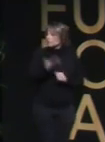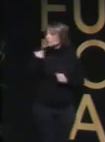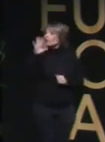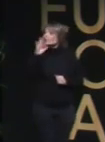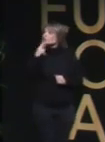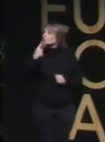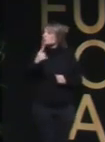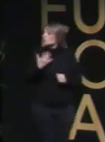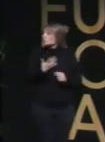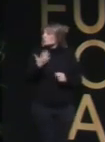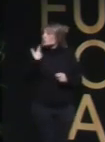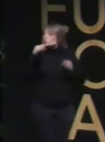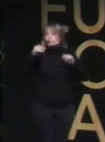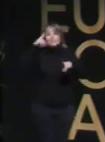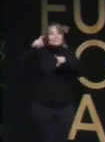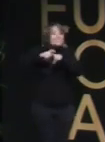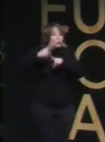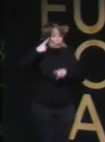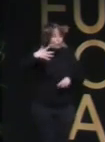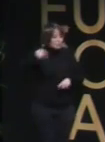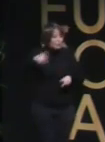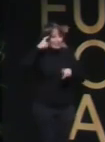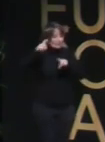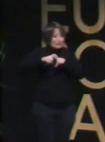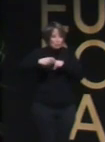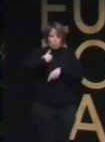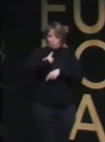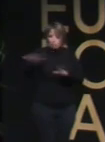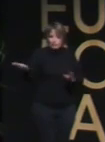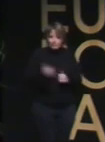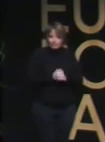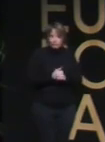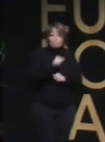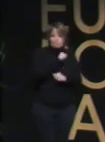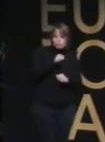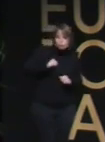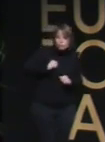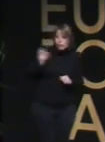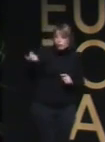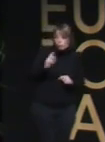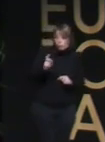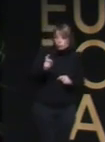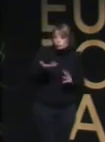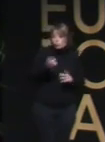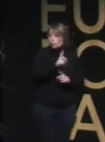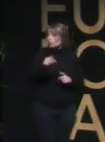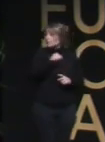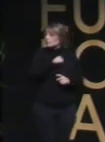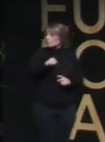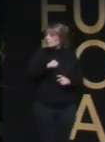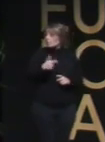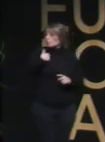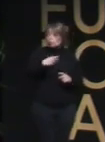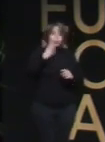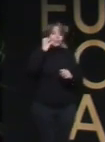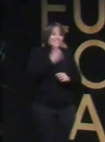De la parte, si eres un psicólogo muy famoso, pero en casa eres un psicólogo pésimo, ¿no? Digo, hostia, ¿es personal? No, es que no es personal. Me explico, yo me lo tomo como Íñigo, pero